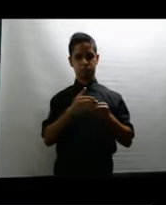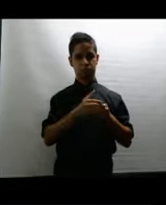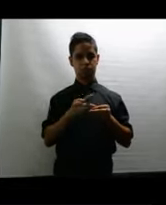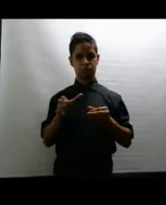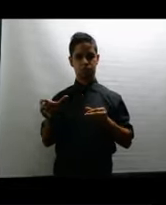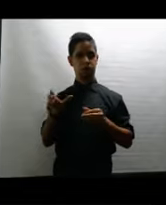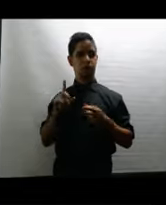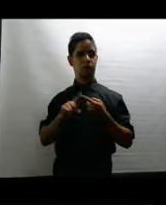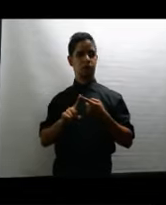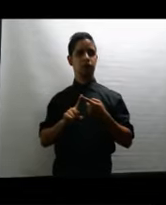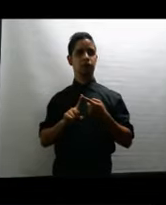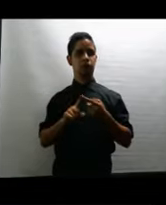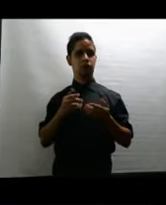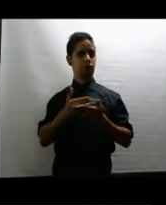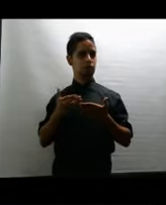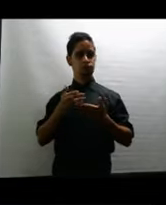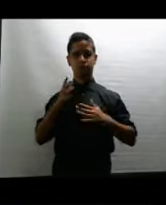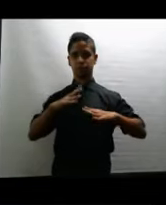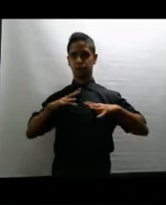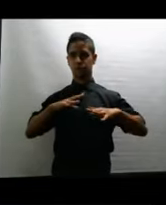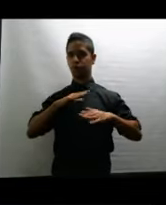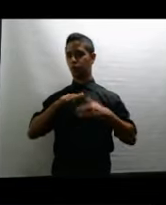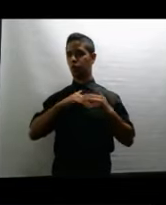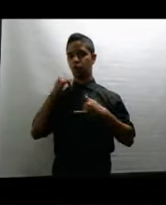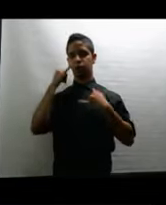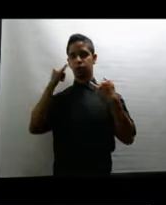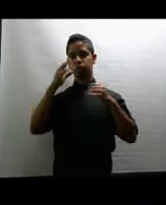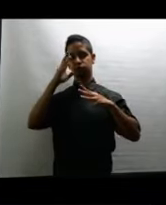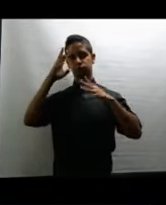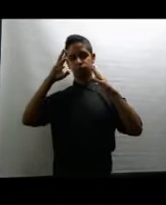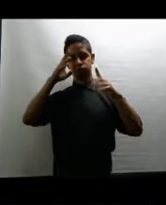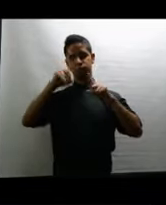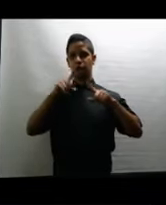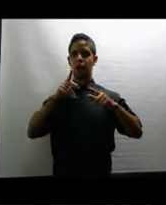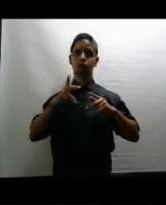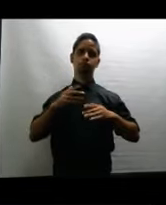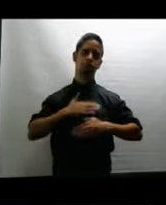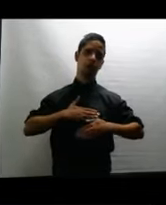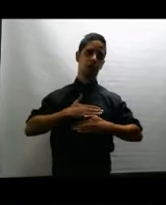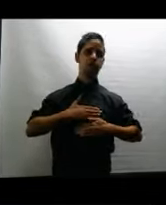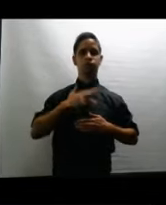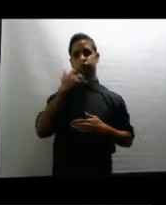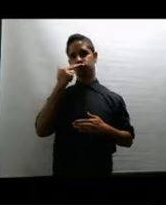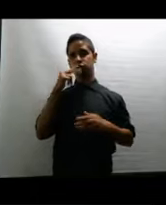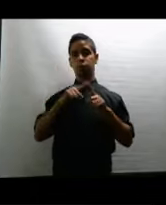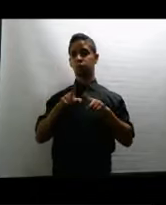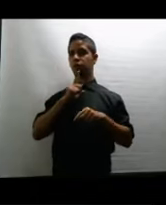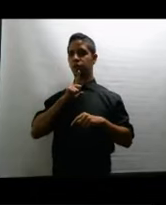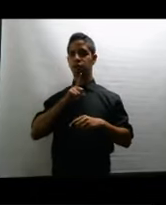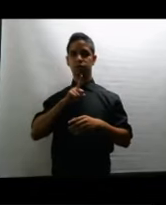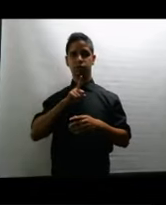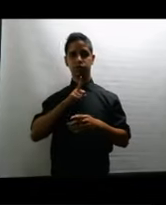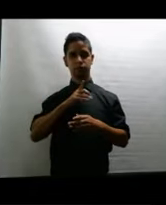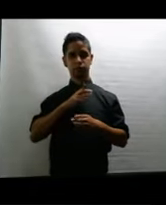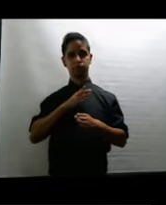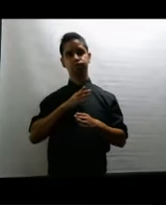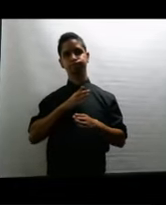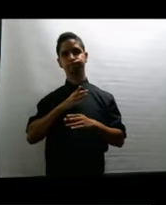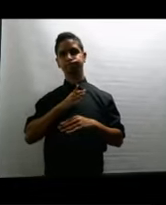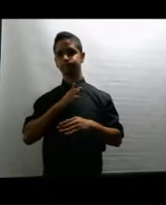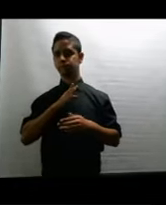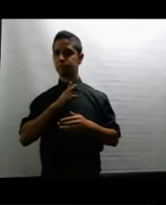Y las capias. Y las capias. O sea, hemos dicho toda suerte de locuras por divertirnos, en verdad. Pero no, pero en serio. Pero sí, algo se